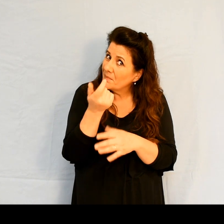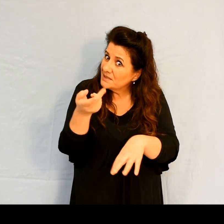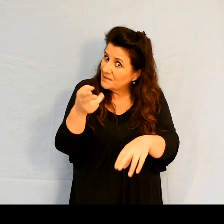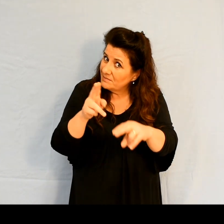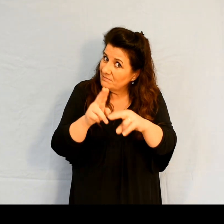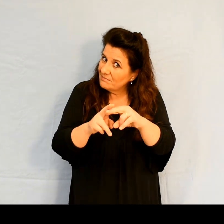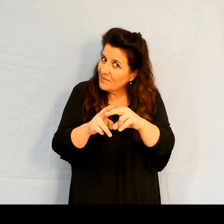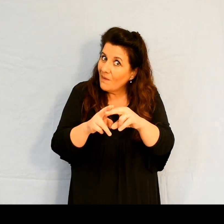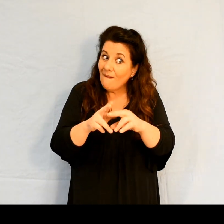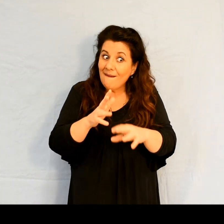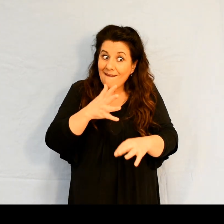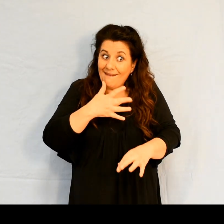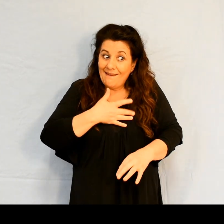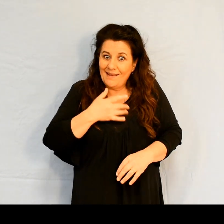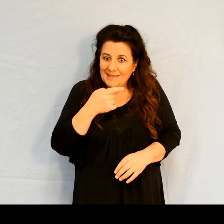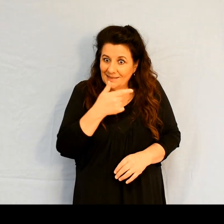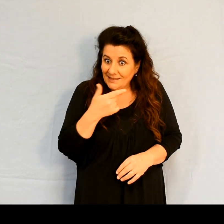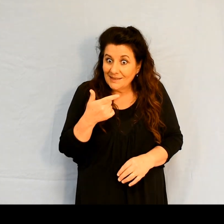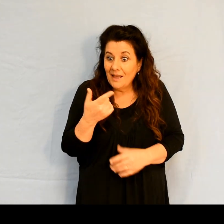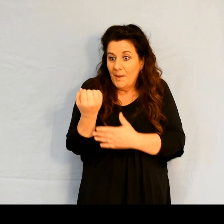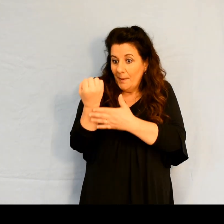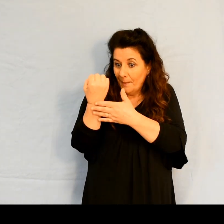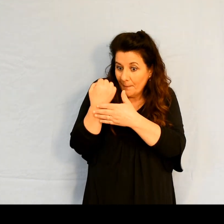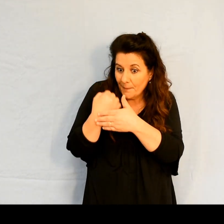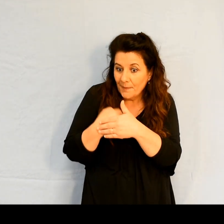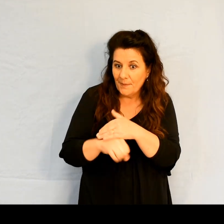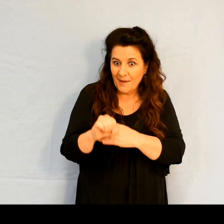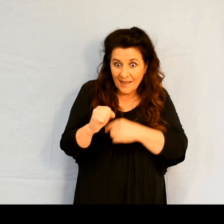les étoiles du ciel et que le sable de la mer.